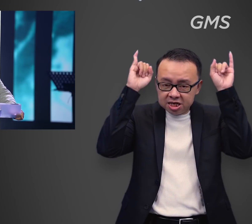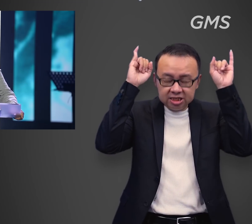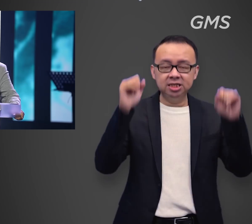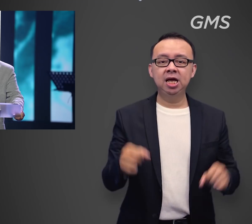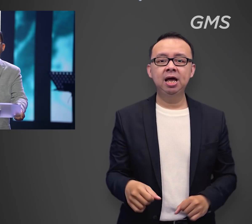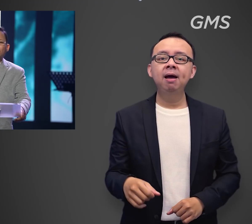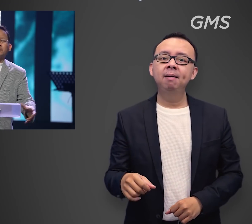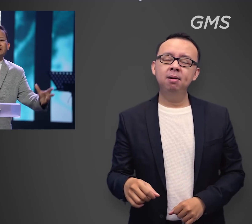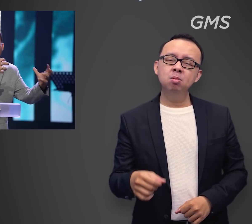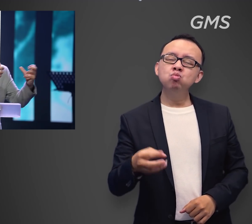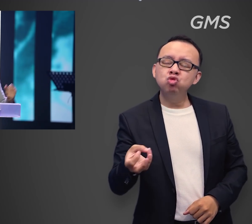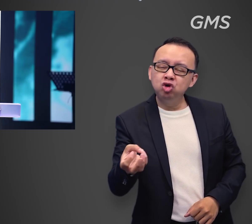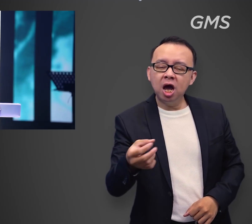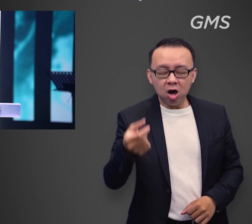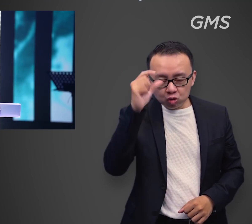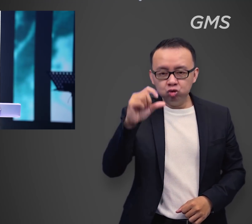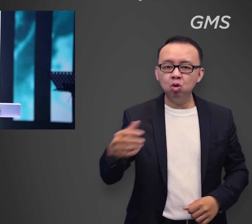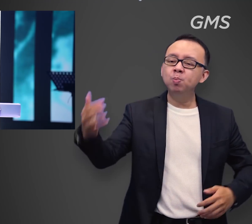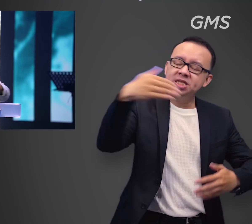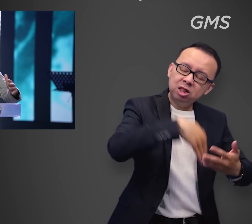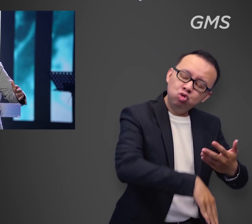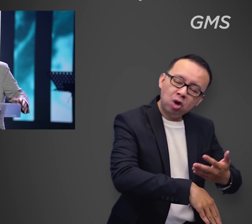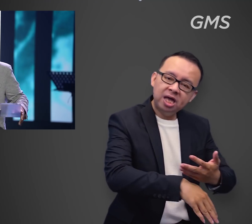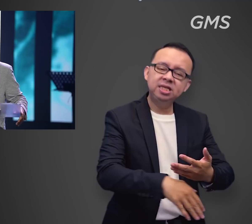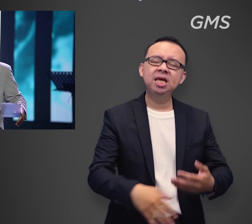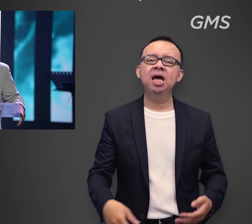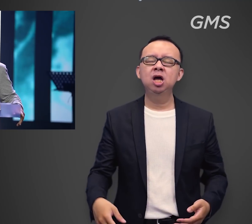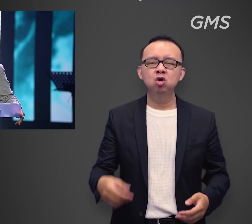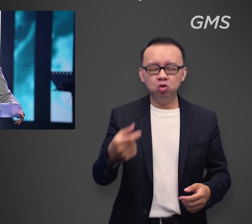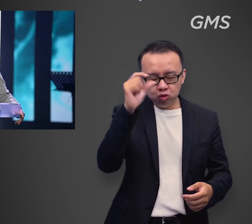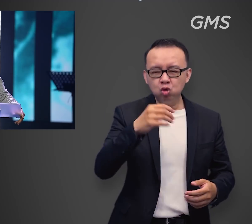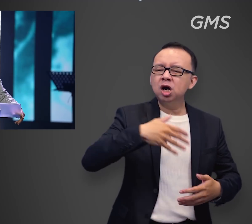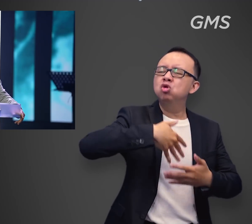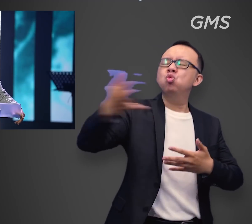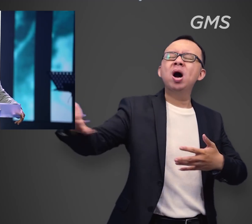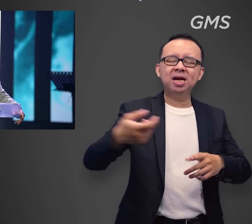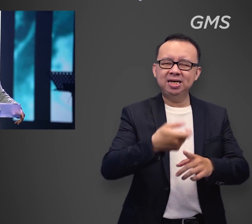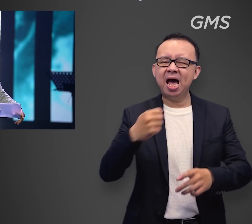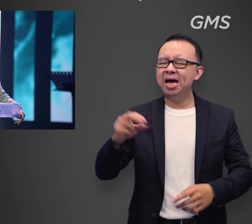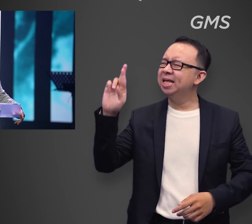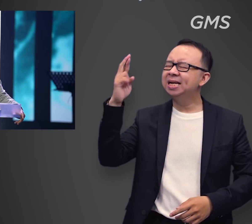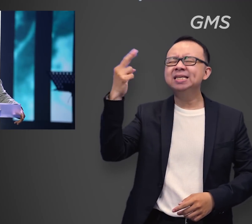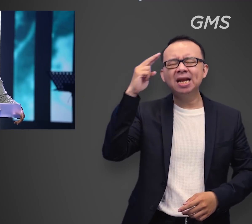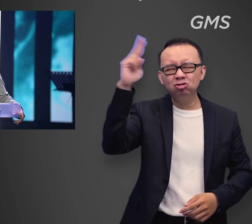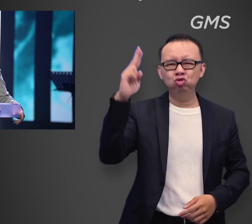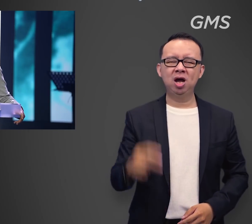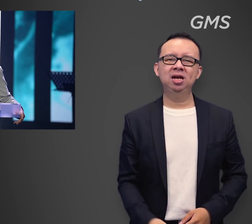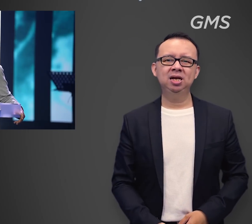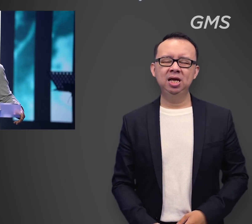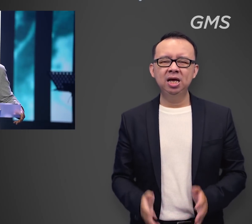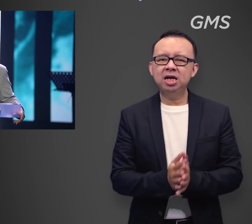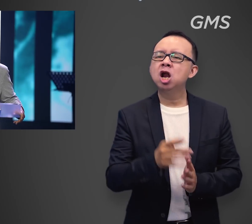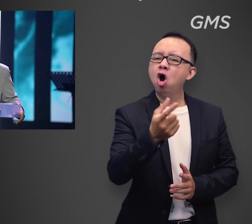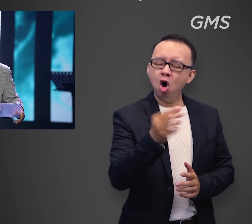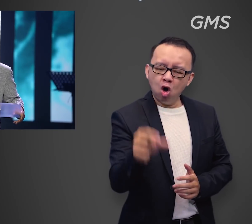menjatuhkannya. Iblis paling gampang untuk menyeretnya kembali keluar dari rencana Tuhan. Dan selamanya orang ini tidak akan pernah mengenal